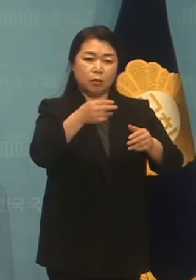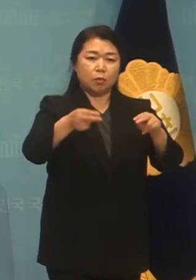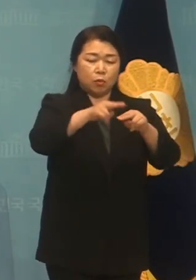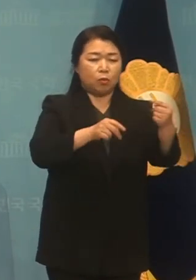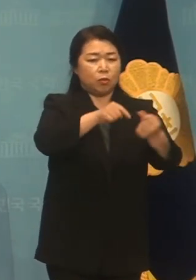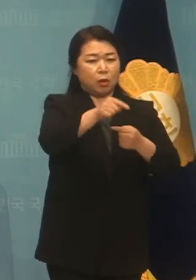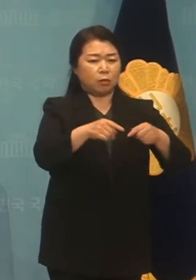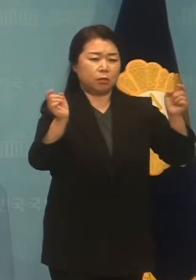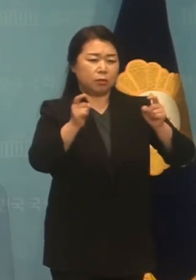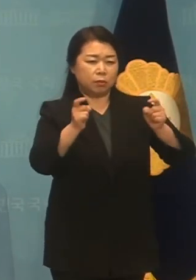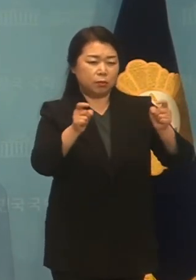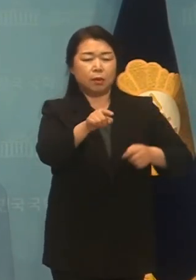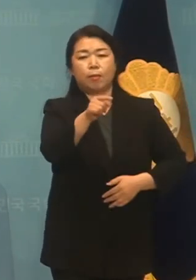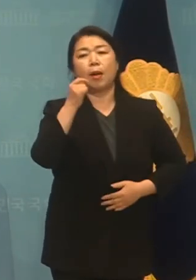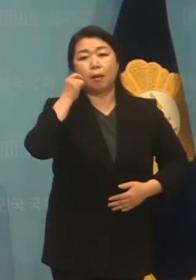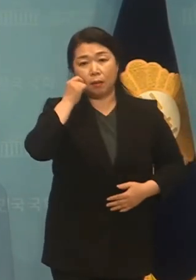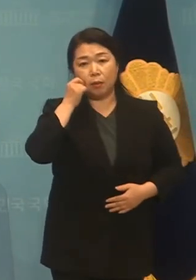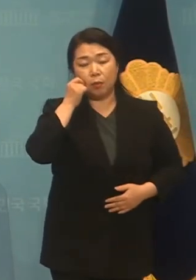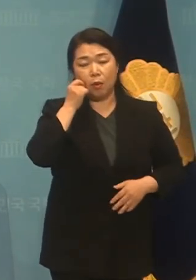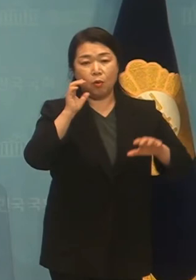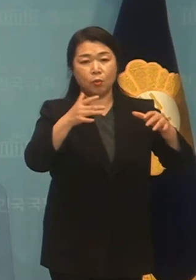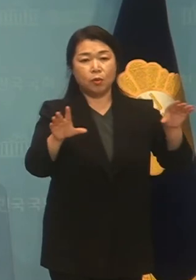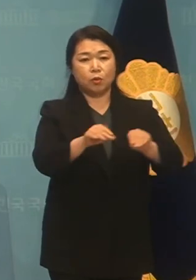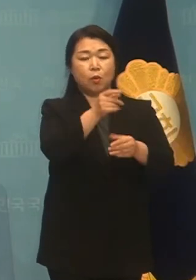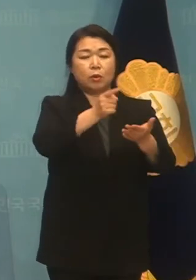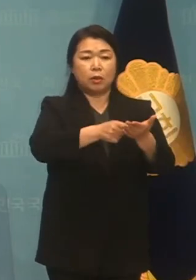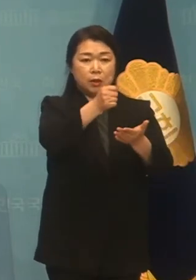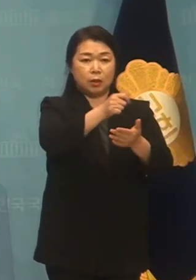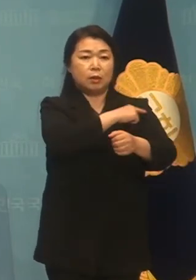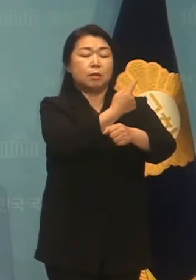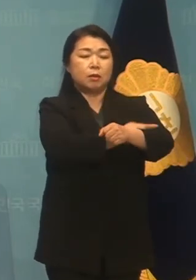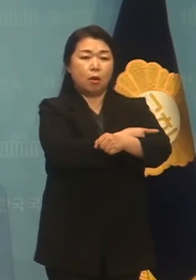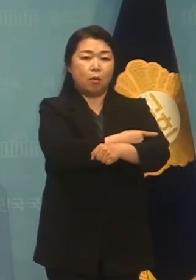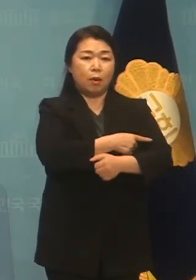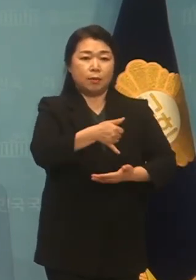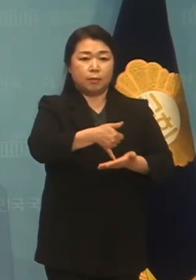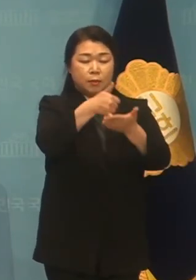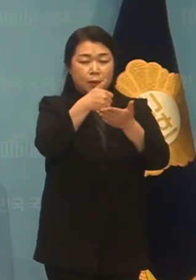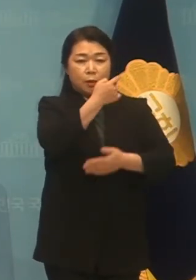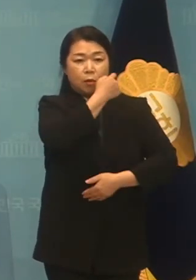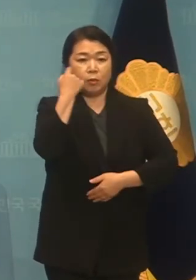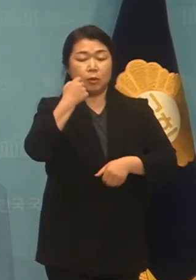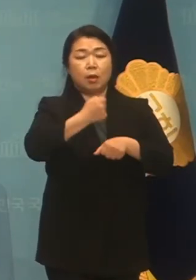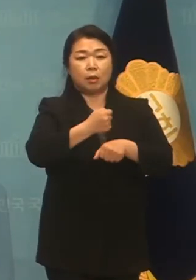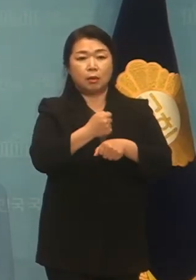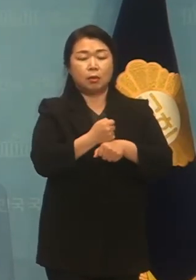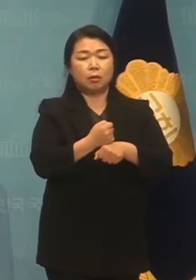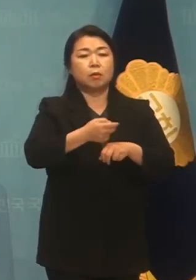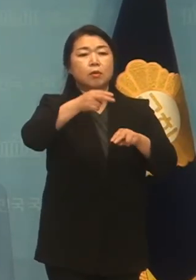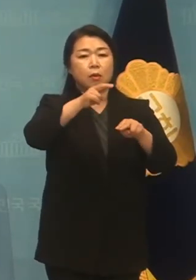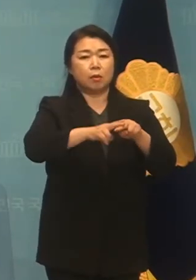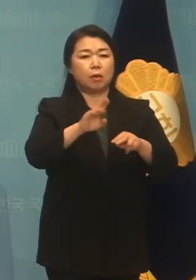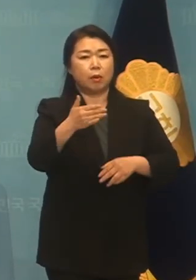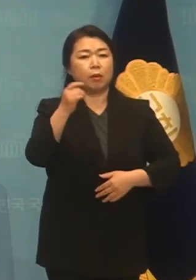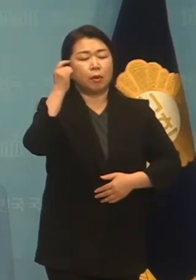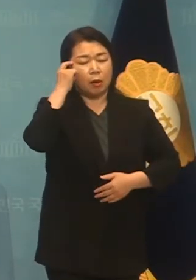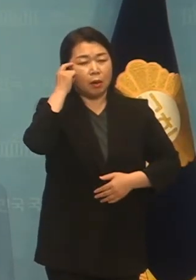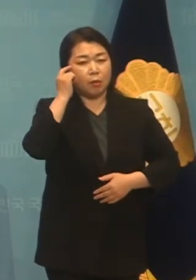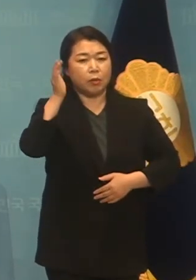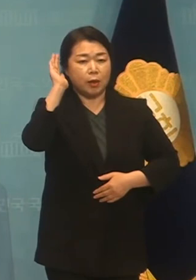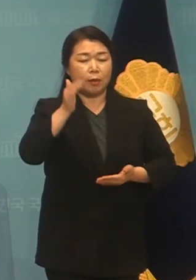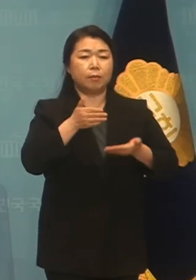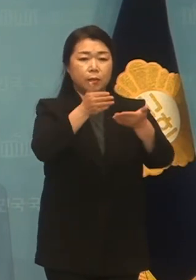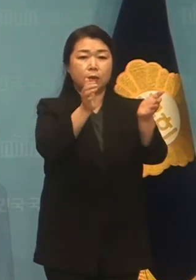정쟁이 당해돼서는 안 되고 국무총리의 능력과 자질을 검증하는 자리가 돼야 되겠다는 걸 무차